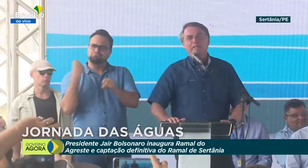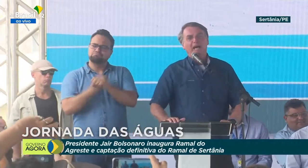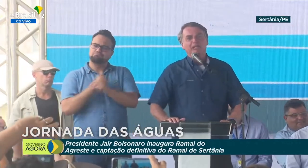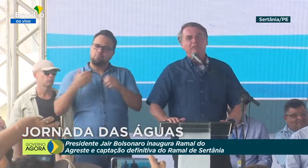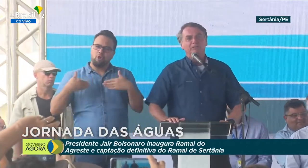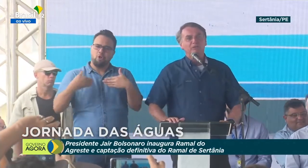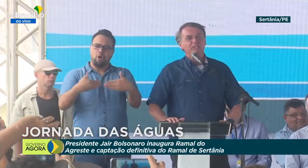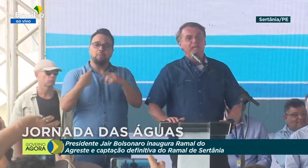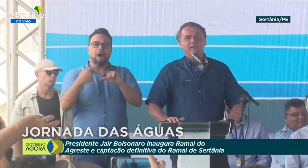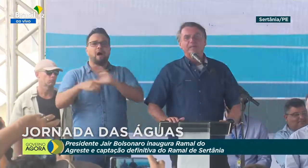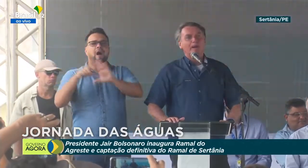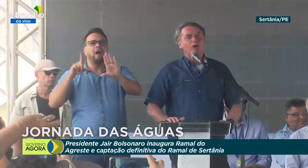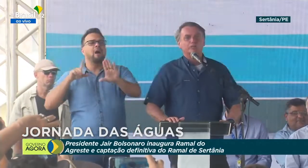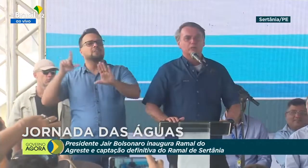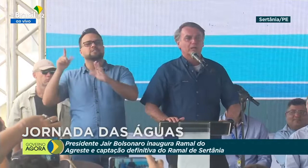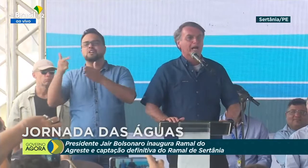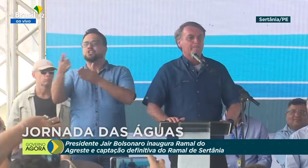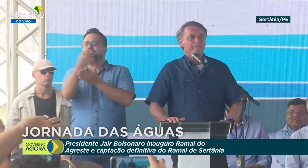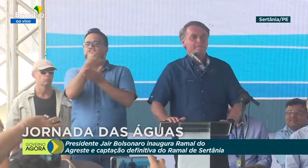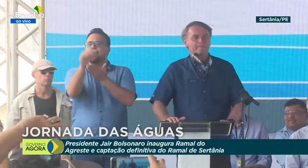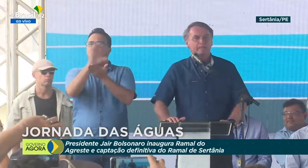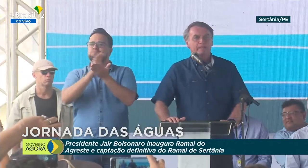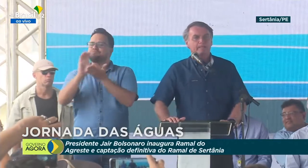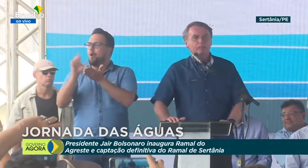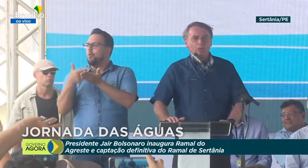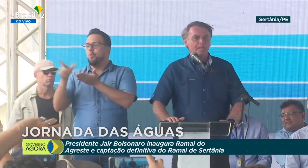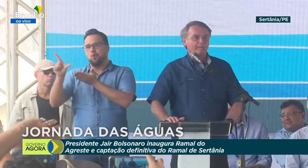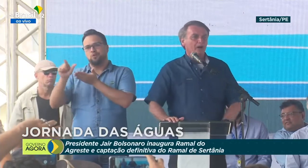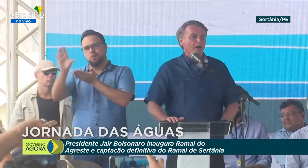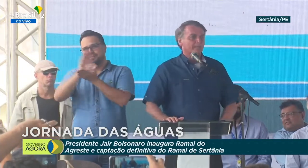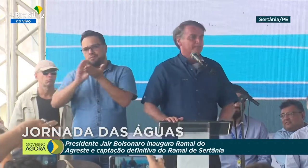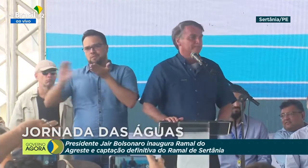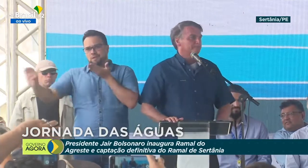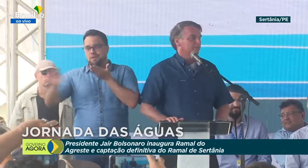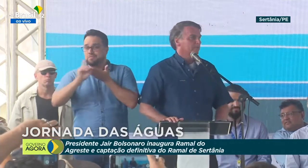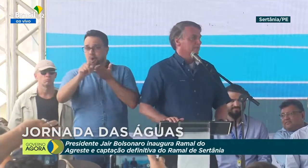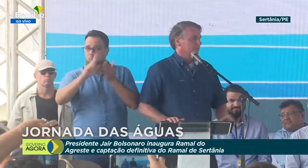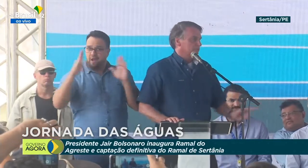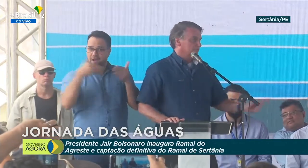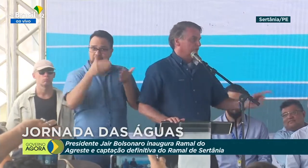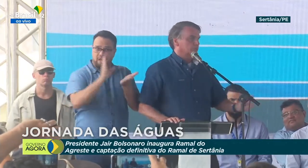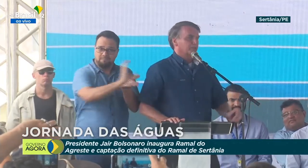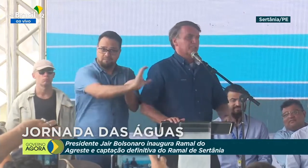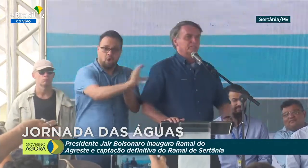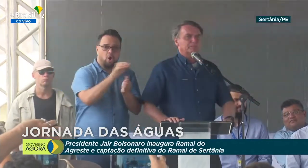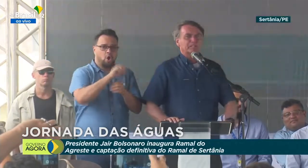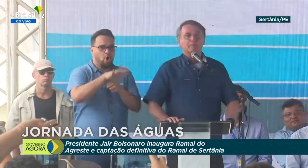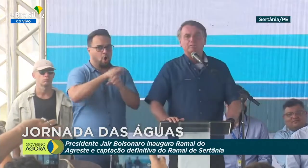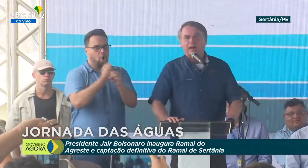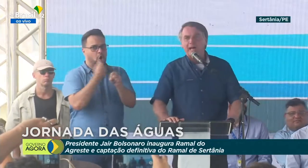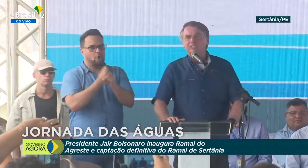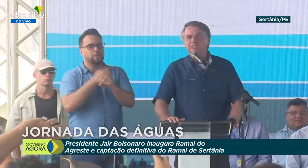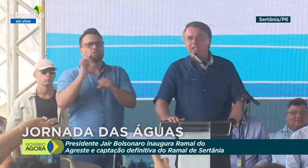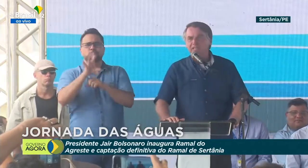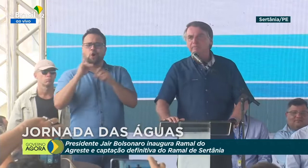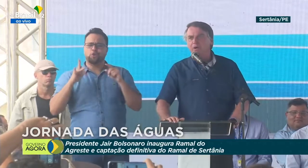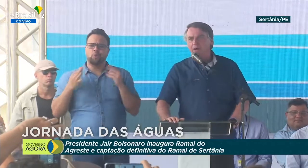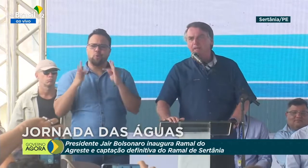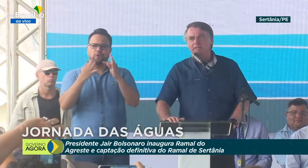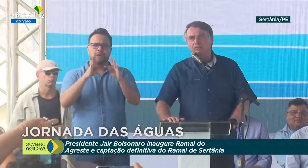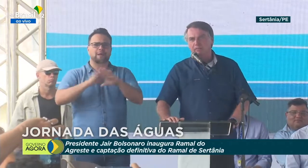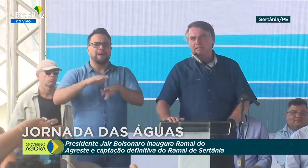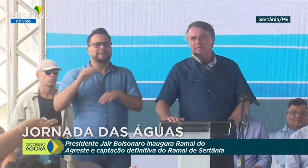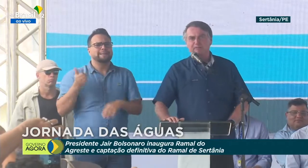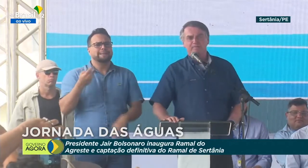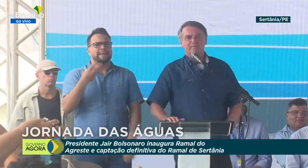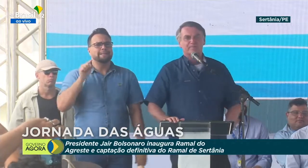No passado, o dinheiro ia para outro lugar, não ia para obras. Só no turismo temos mais de 3 mil